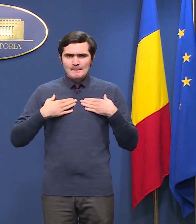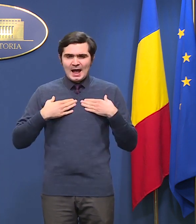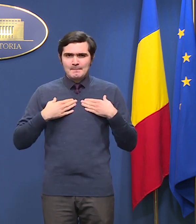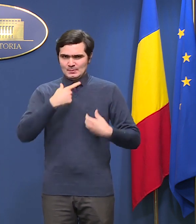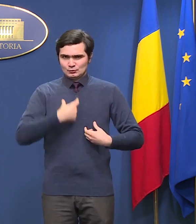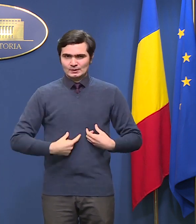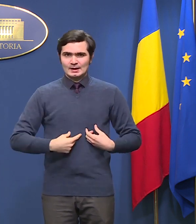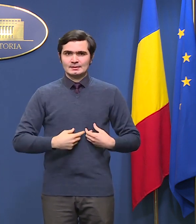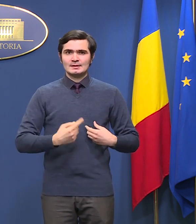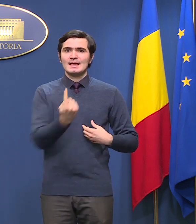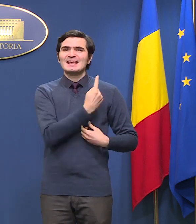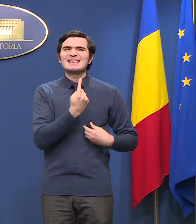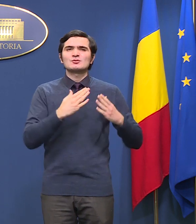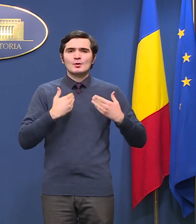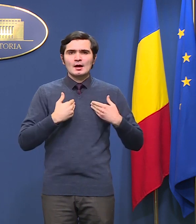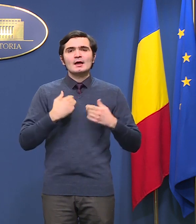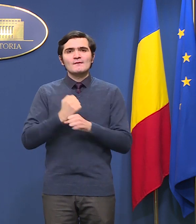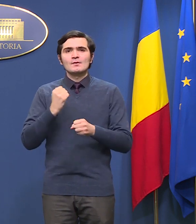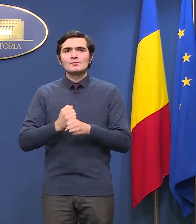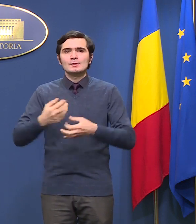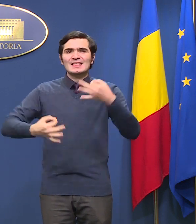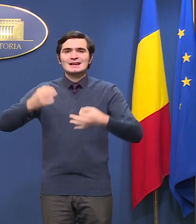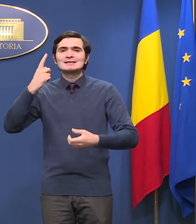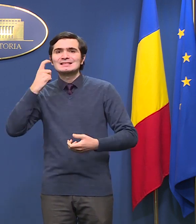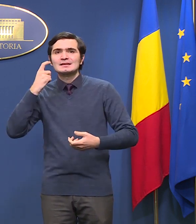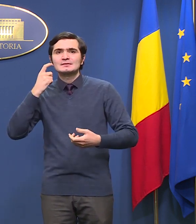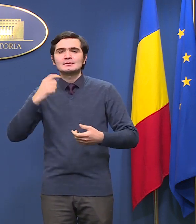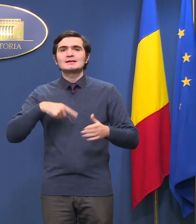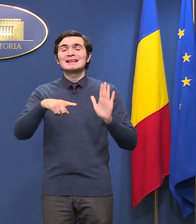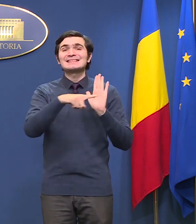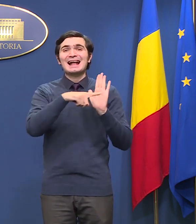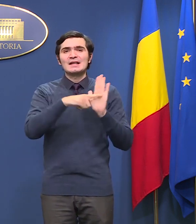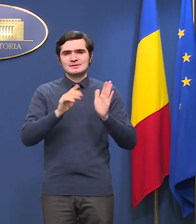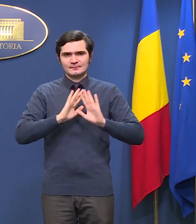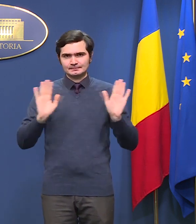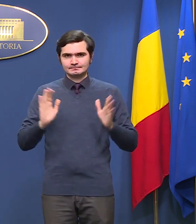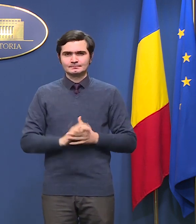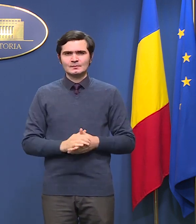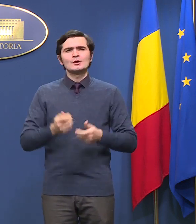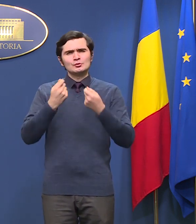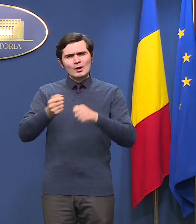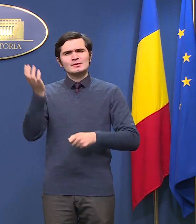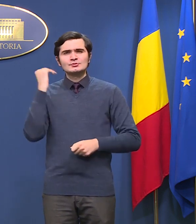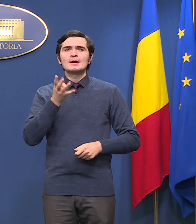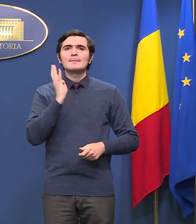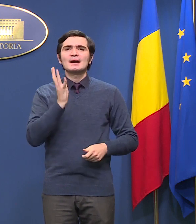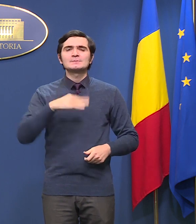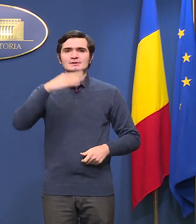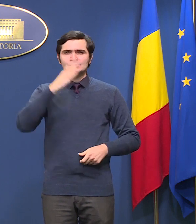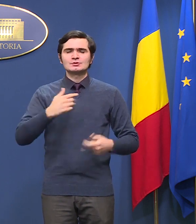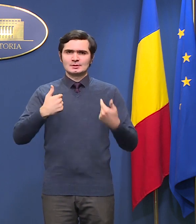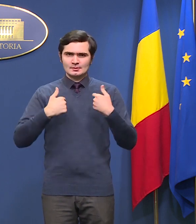diagnosticul a fost negativ. În toate cele 14 zile cât am stat